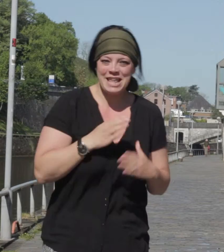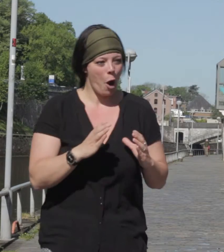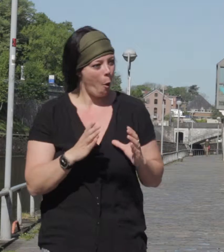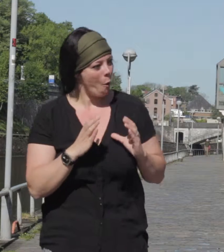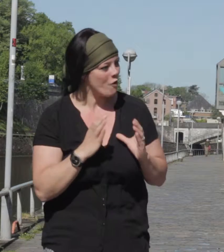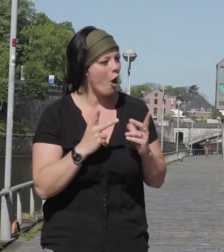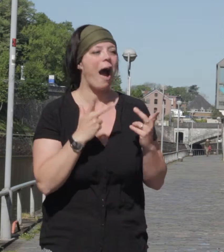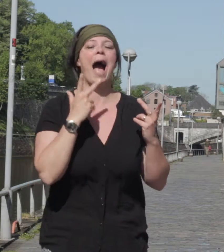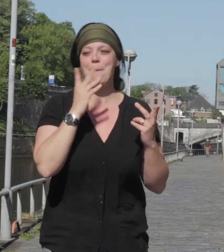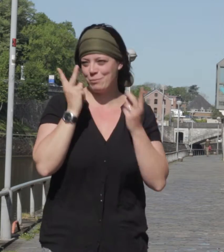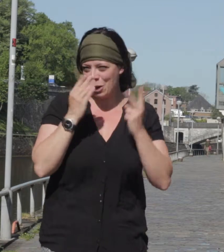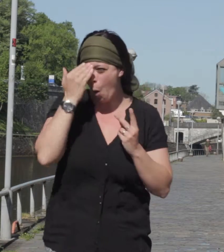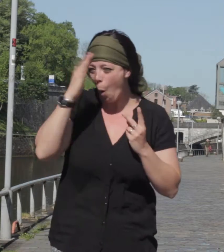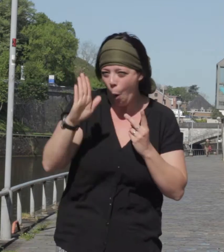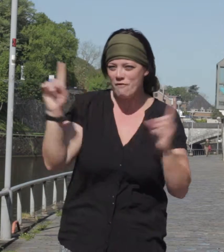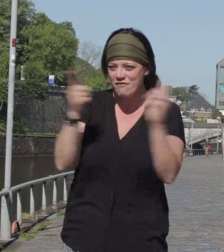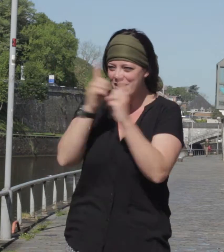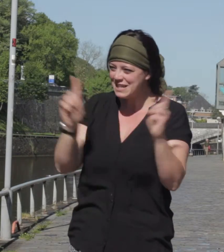festival traditionnel par la suite.